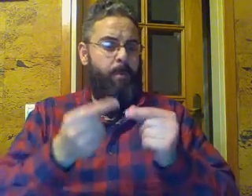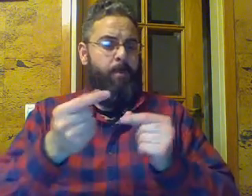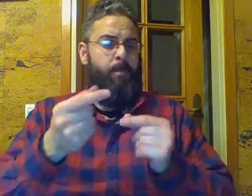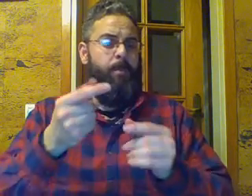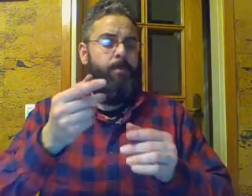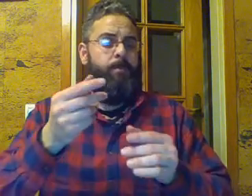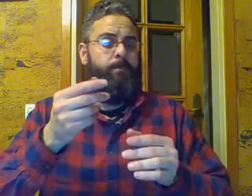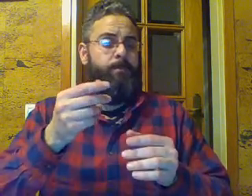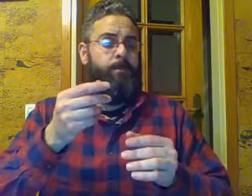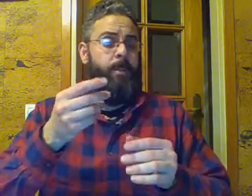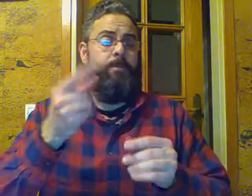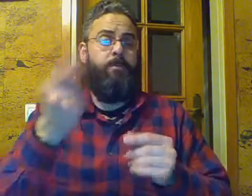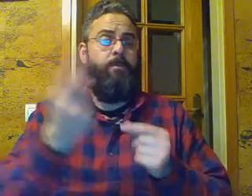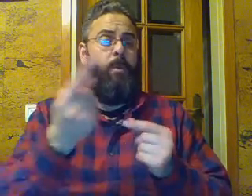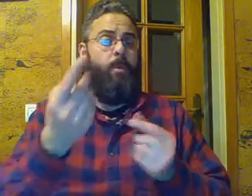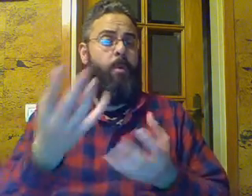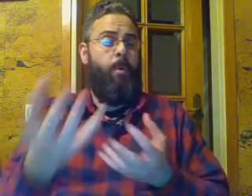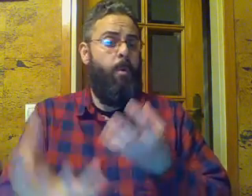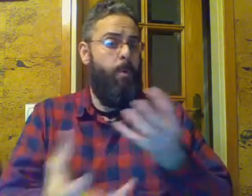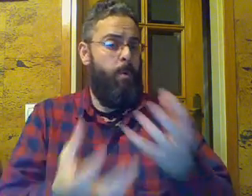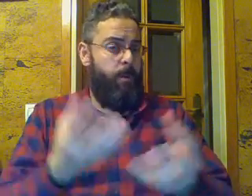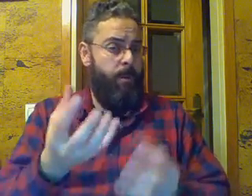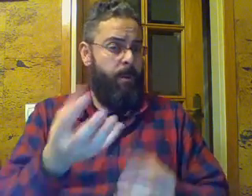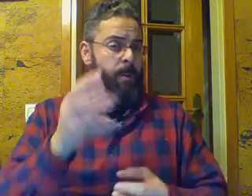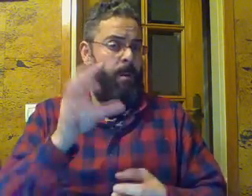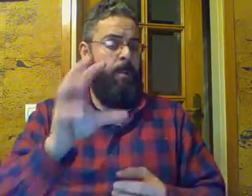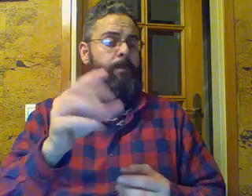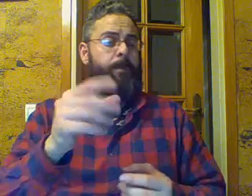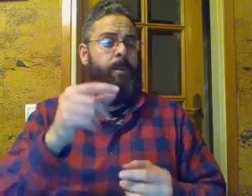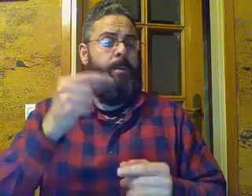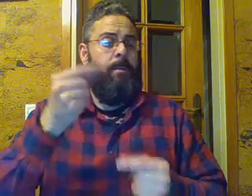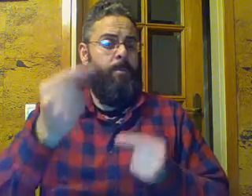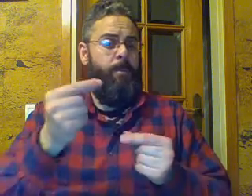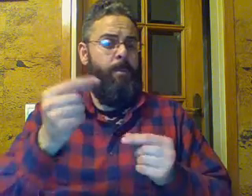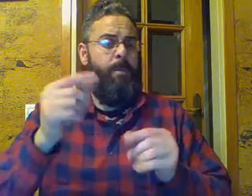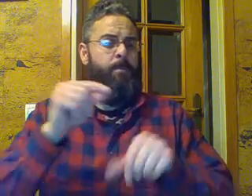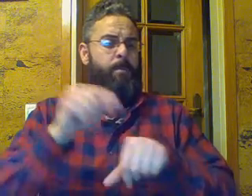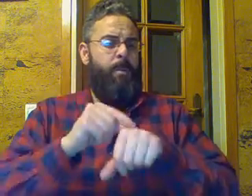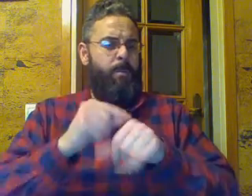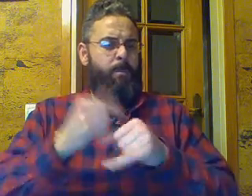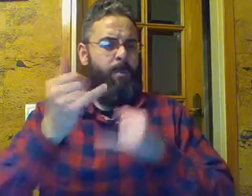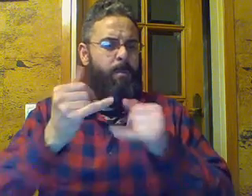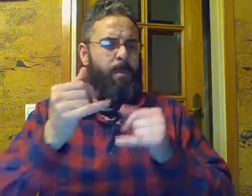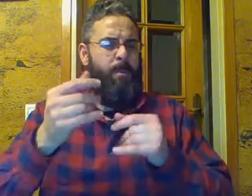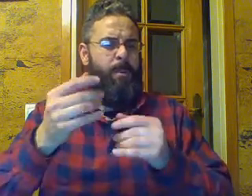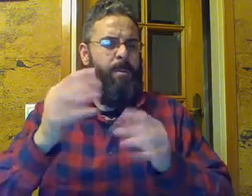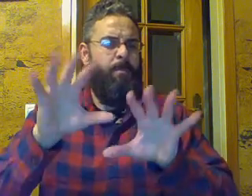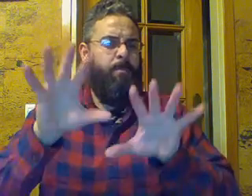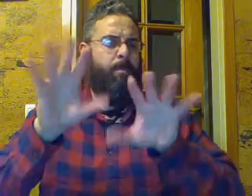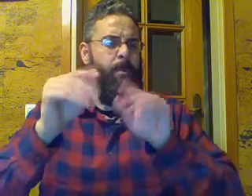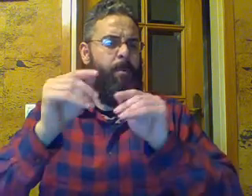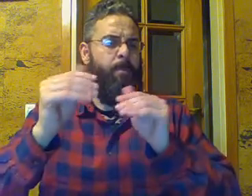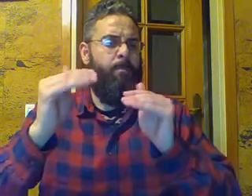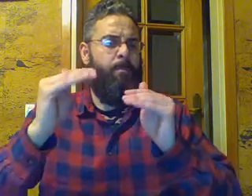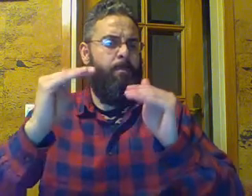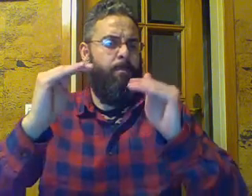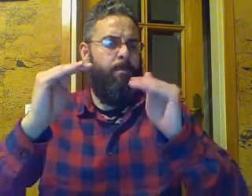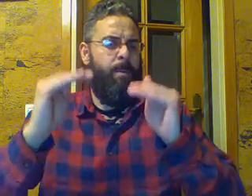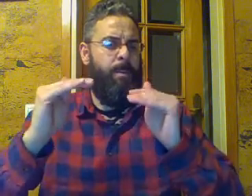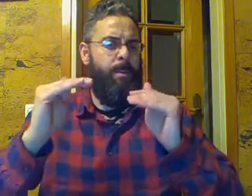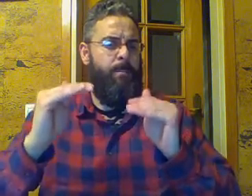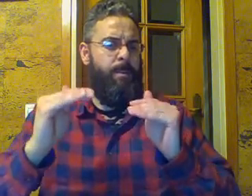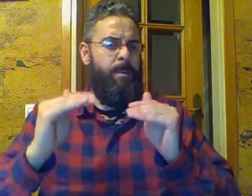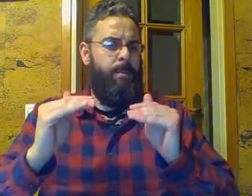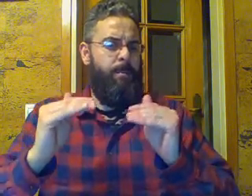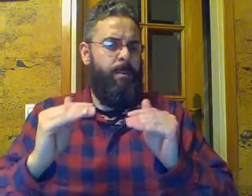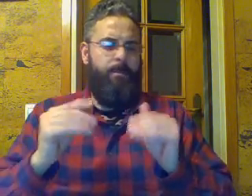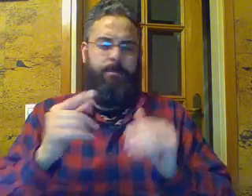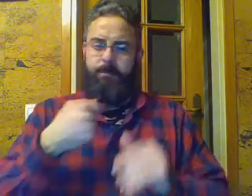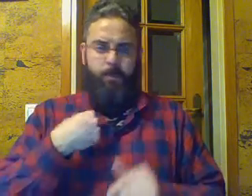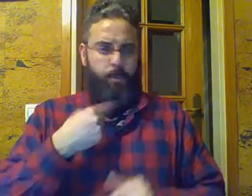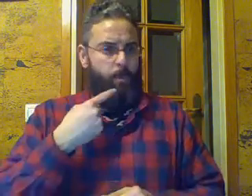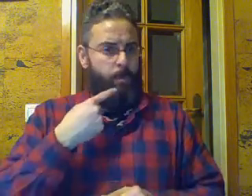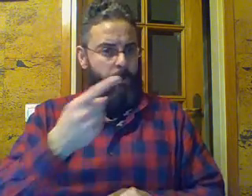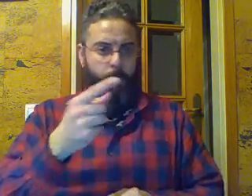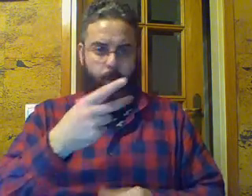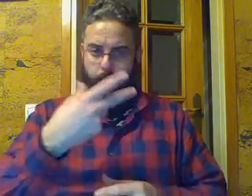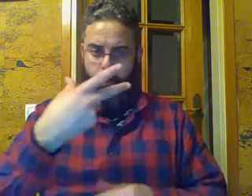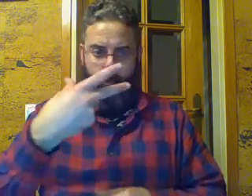asistente. Solo contigo. En este caso sí, era muy clara, más o menos la posición adelantada de el 8 del Málaga.